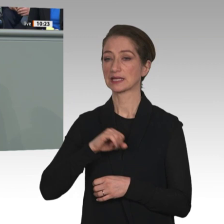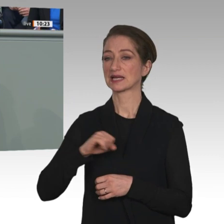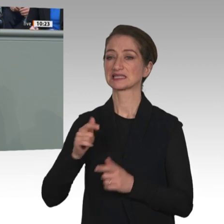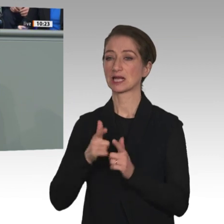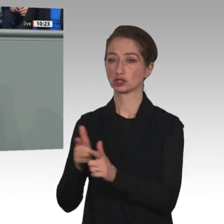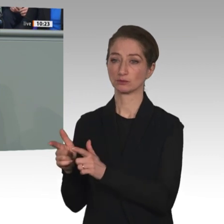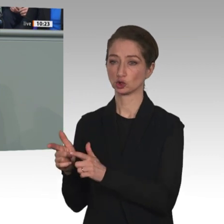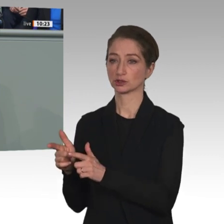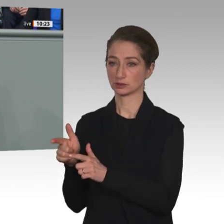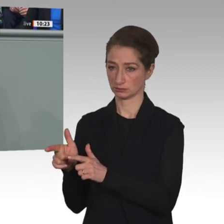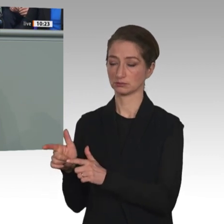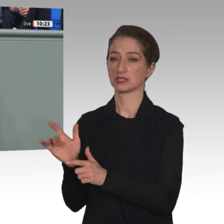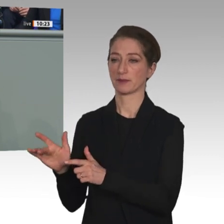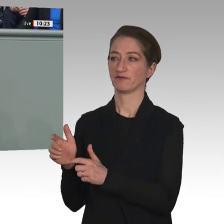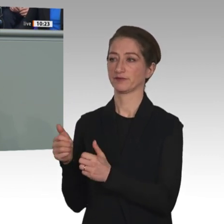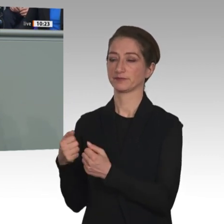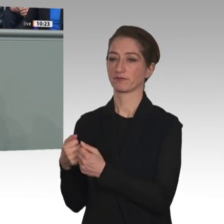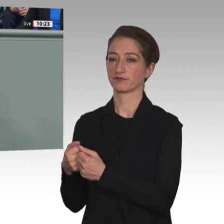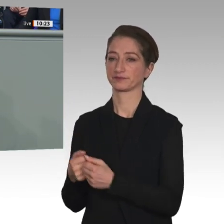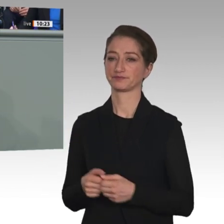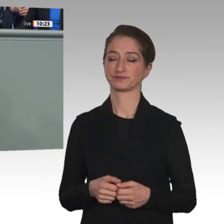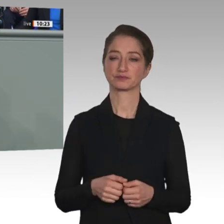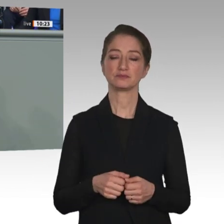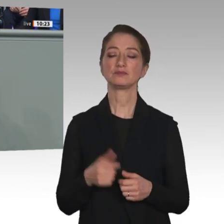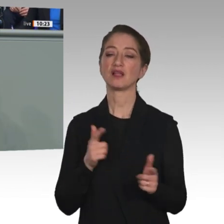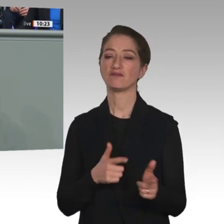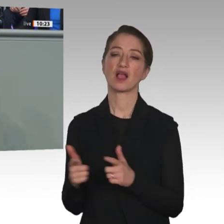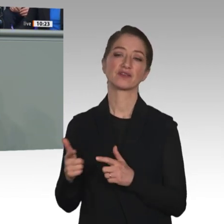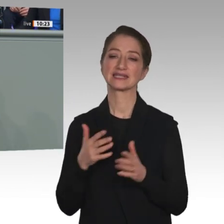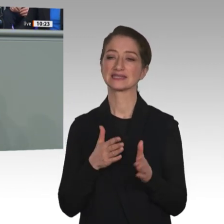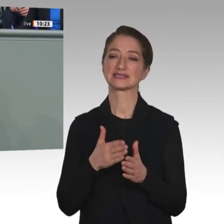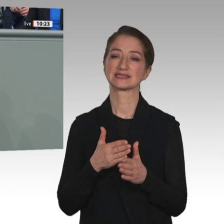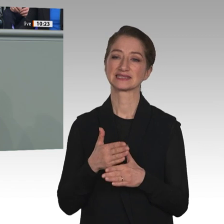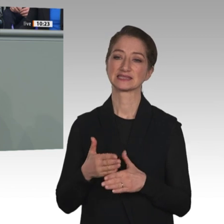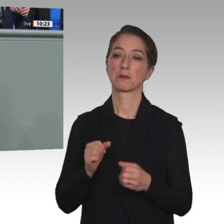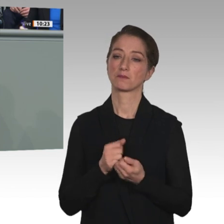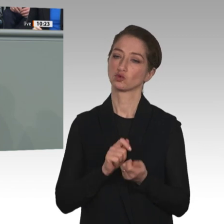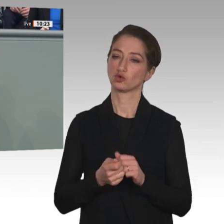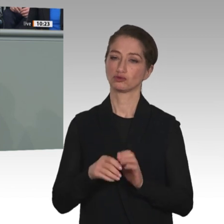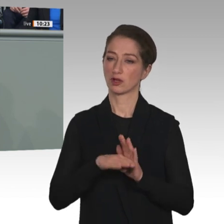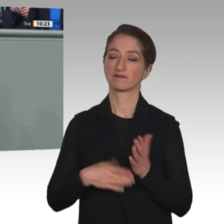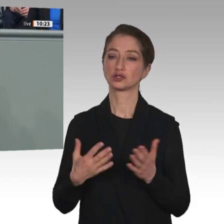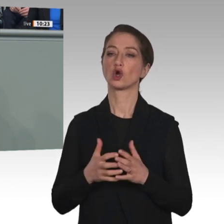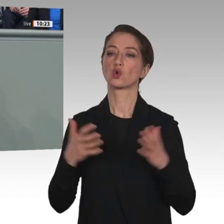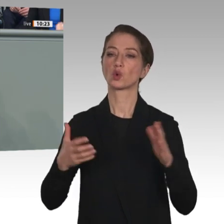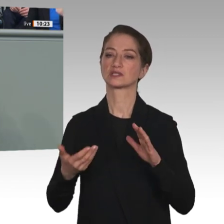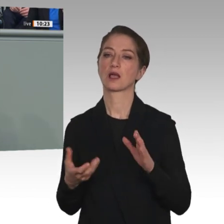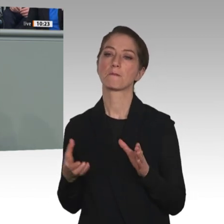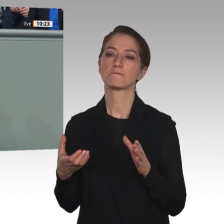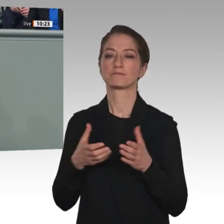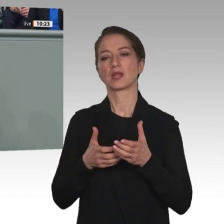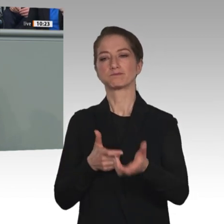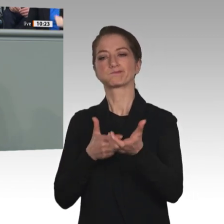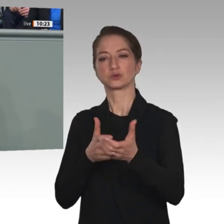Rechtsterrorismus bekämpft wird. Wir haben das Waffengesetz so verschärft, dass beispielsweise große Magazingrößen nicht mehr möglich sind.